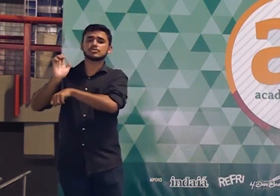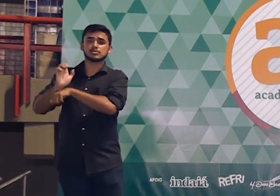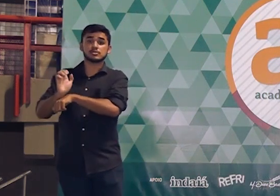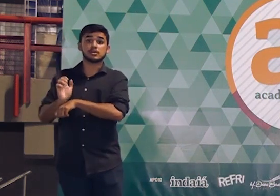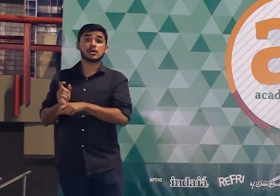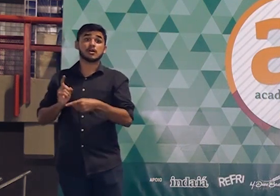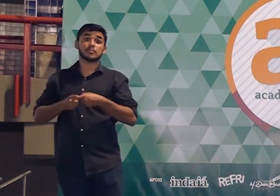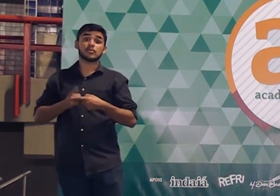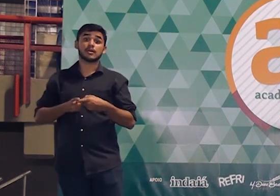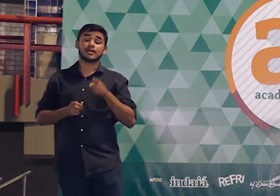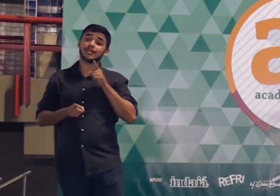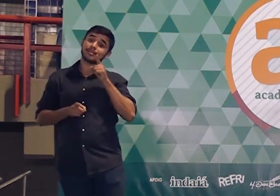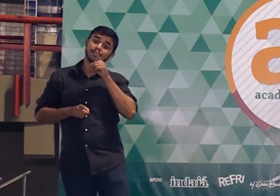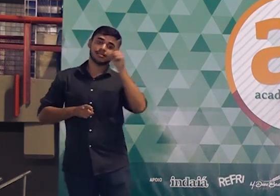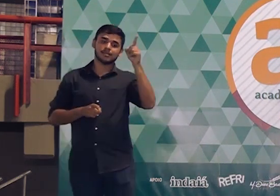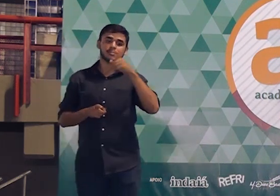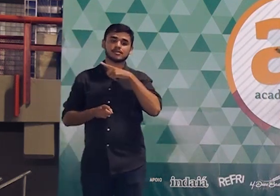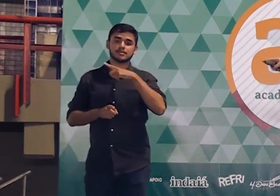Porque ela recebe o quê?